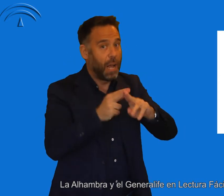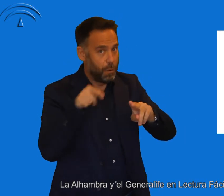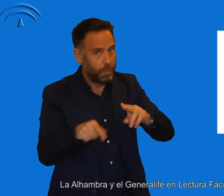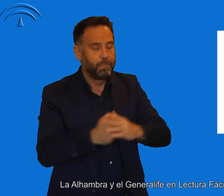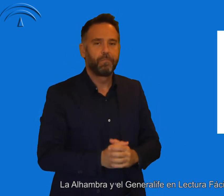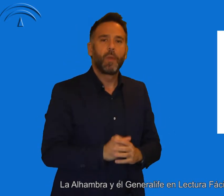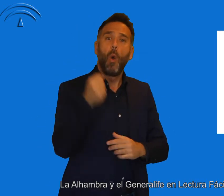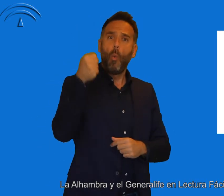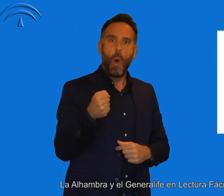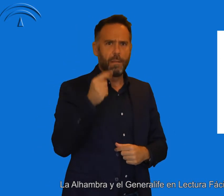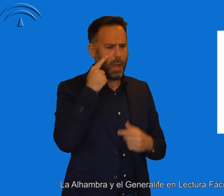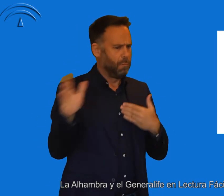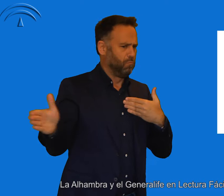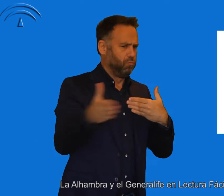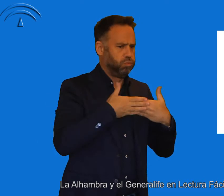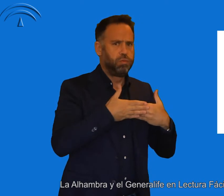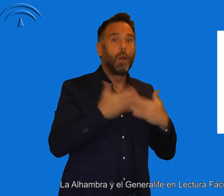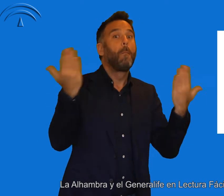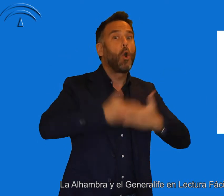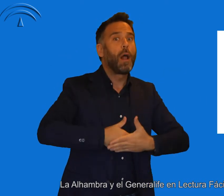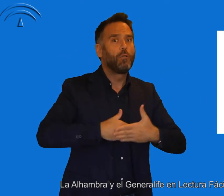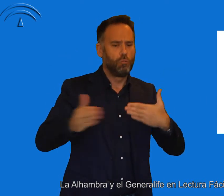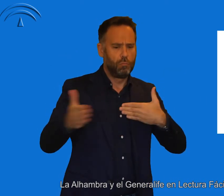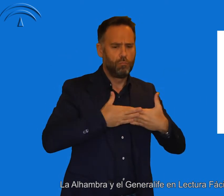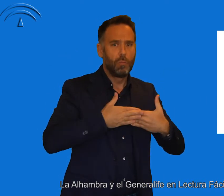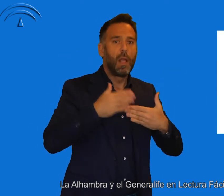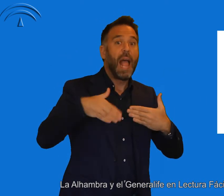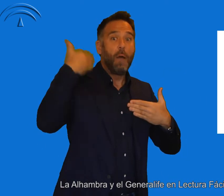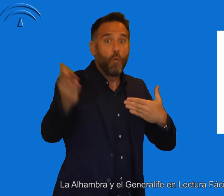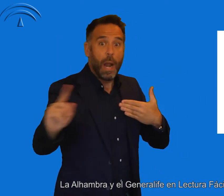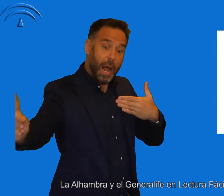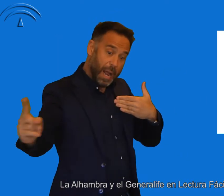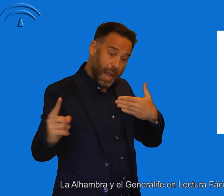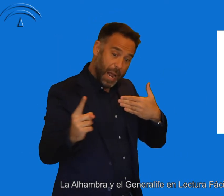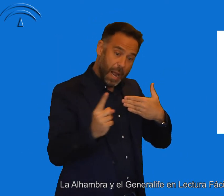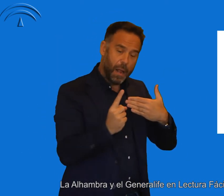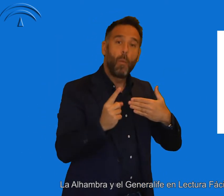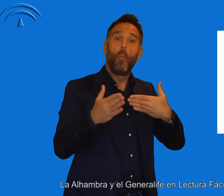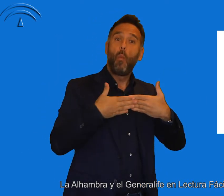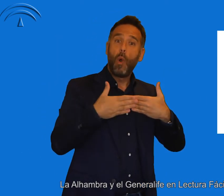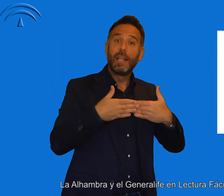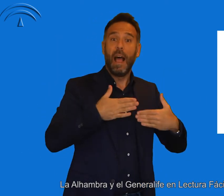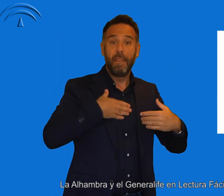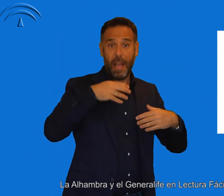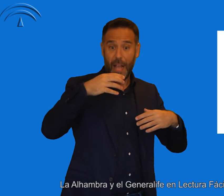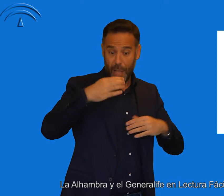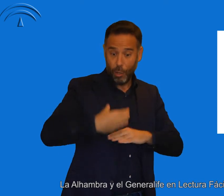principal, Calle Real Alta, y los guardianes la cerraban por la noche. Quienes venían del